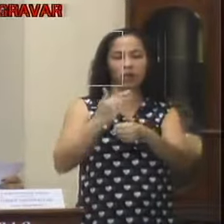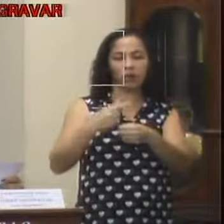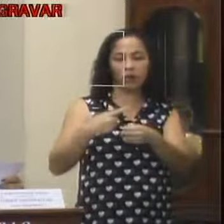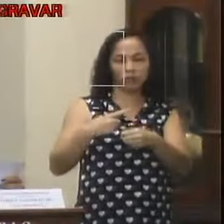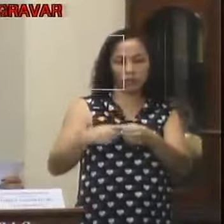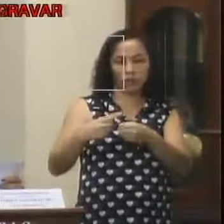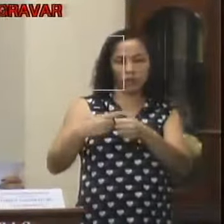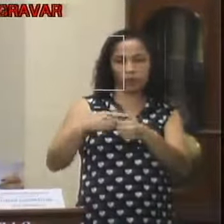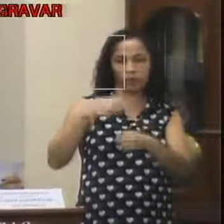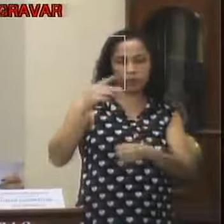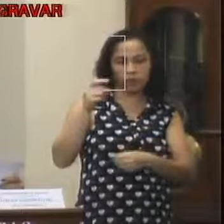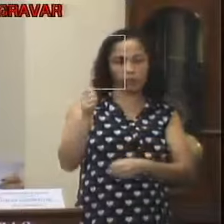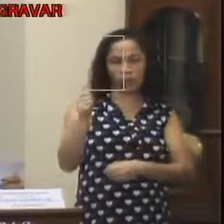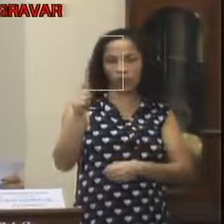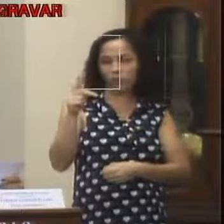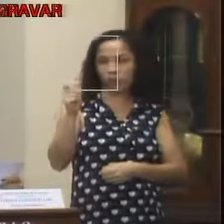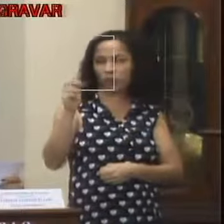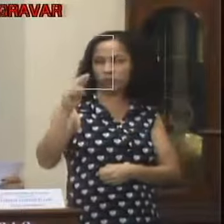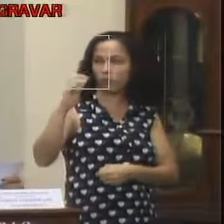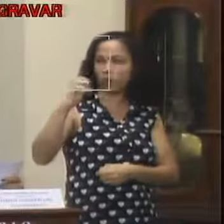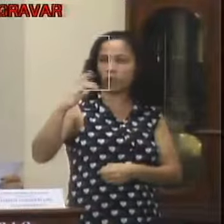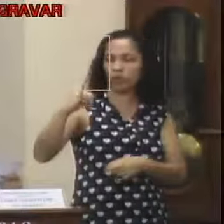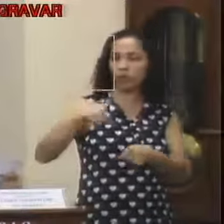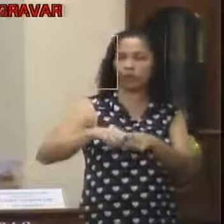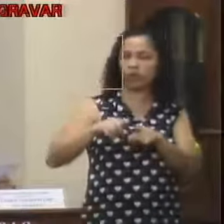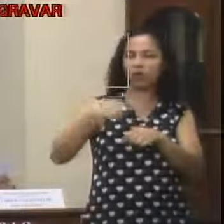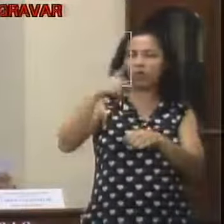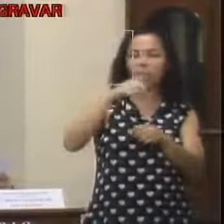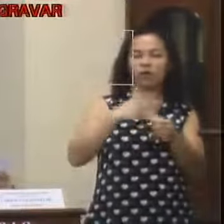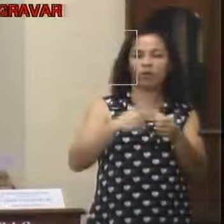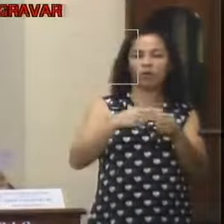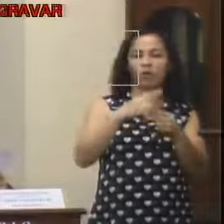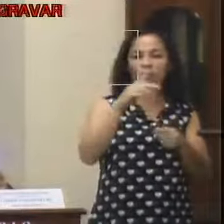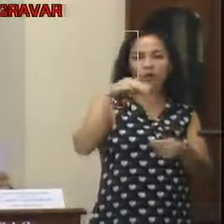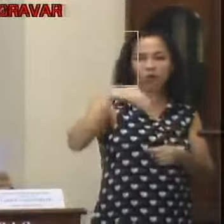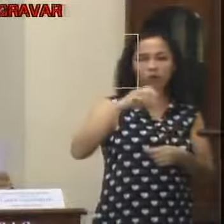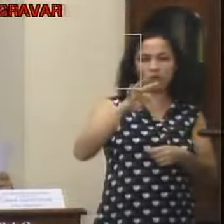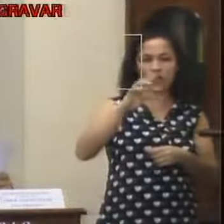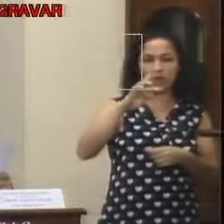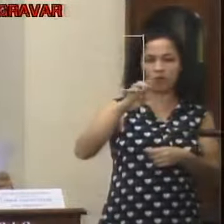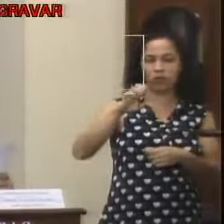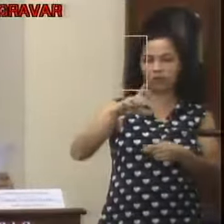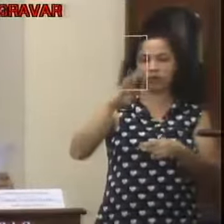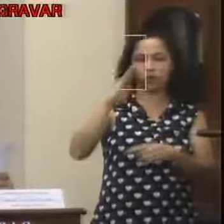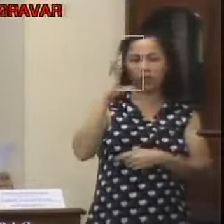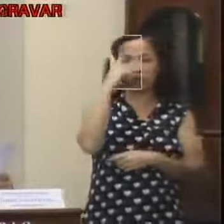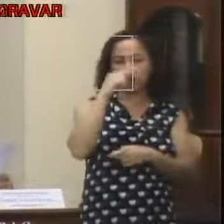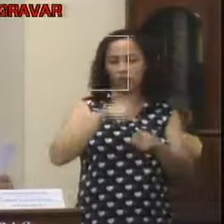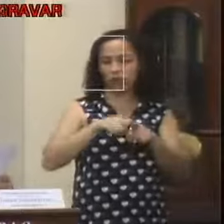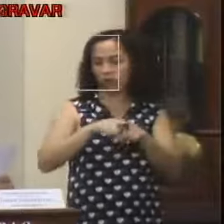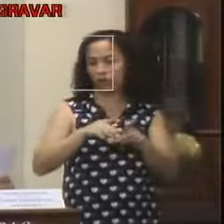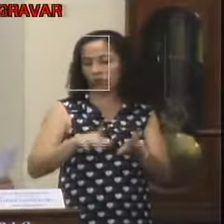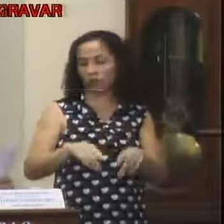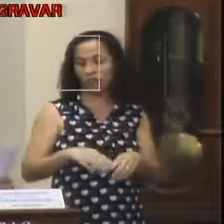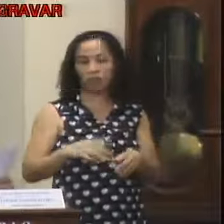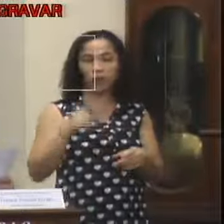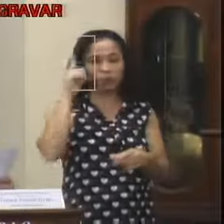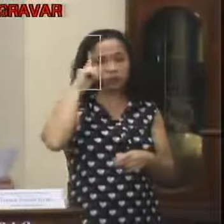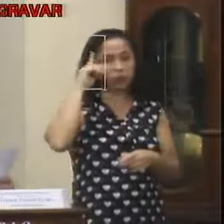os moradores a se arriscarem transitando no meio da rua, ficando expostos ao fluxo de veículos. O referido local tem grande fluxo de pessoas e veículos durante todo o